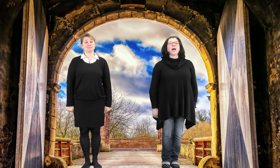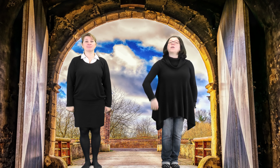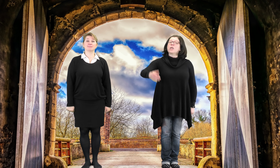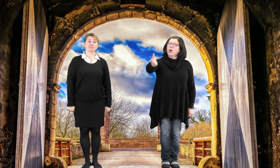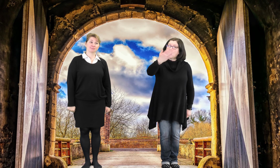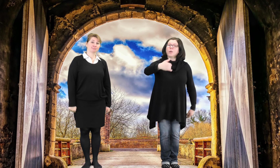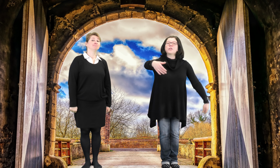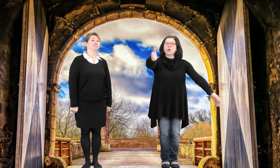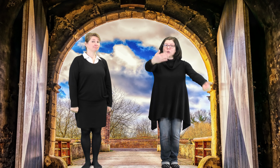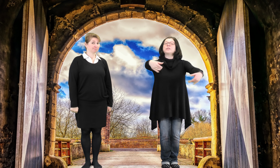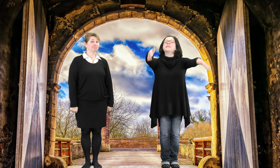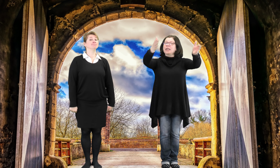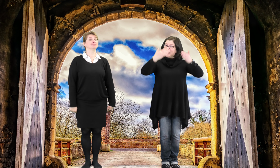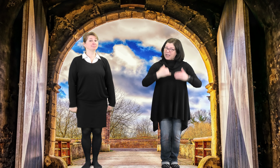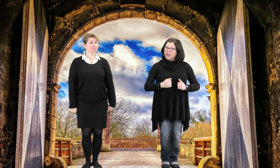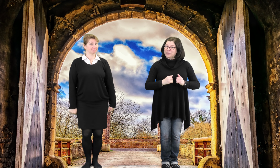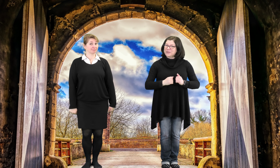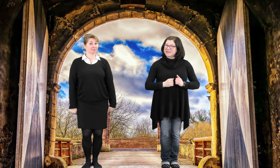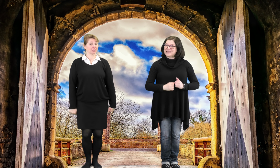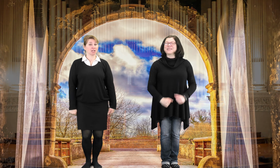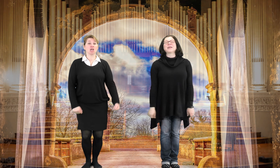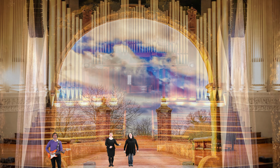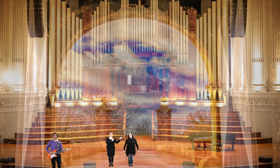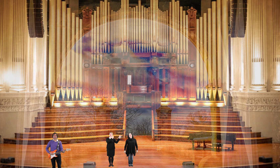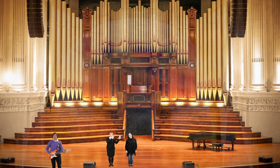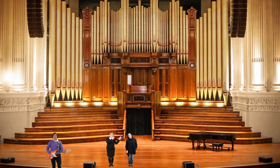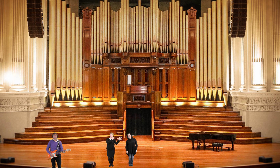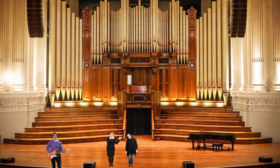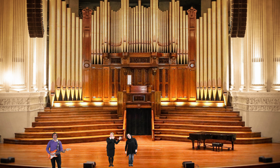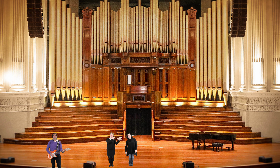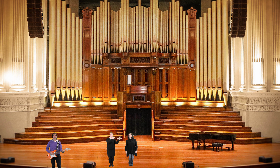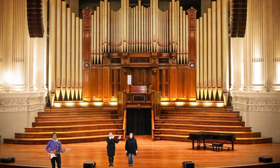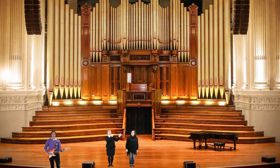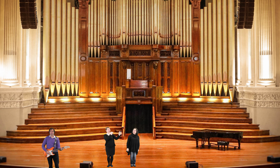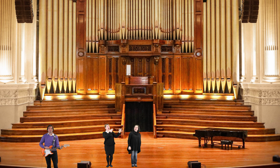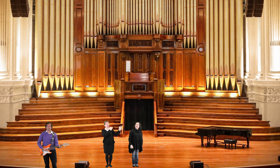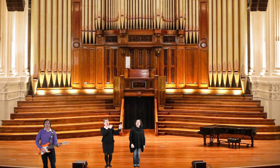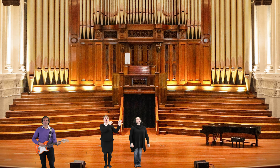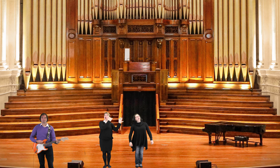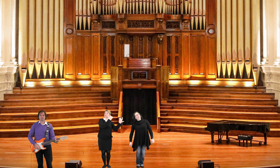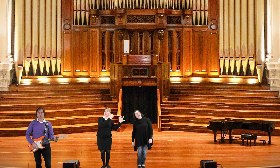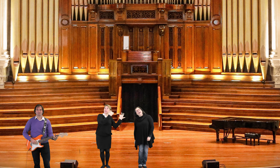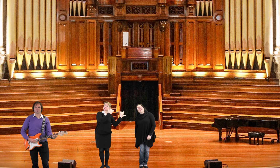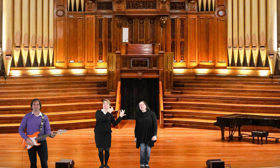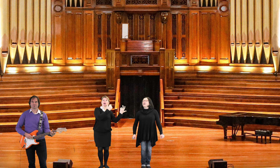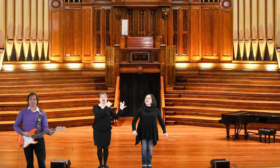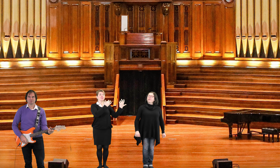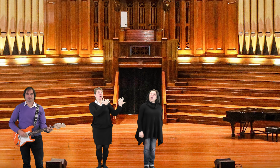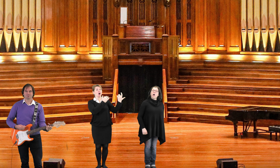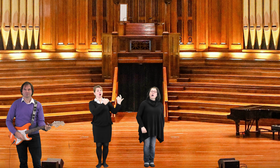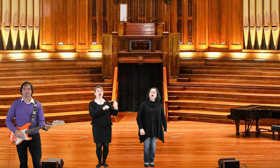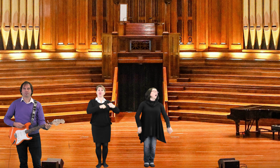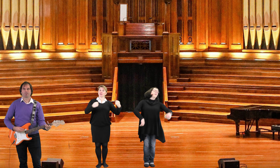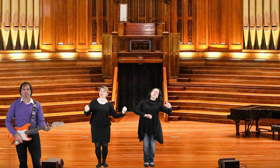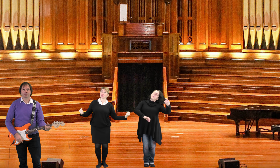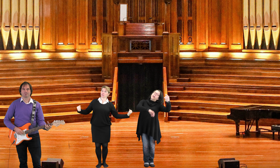Nachbarnhaus, komm zu uns hier raus. Wir spielen jetzt aus dem Haus und werden dabei